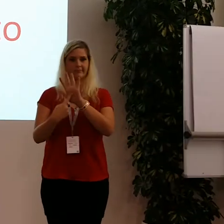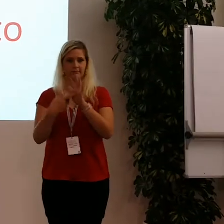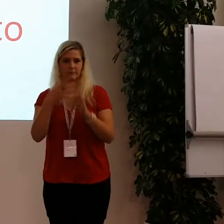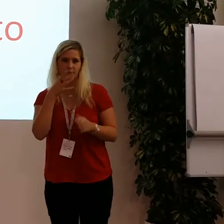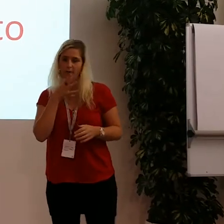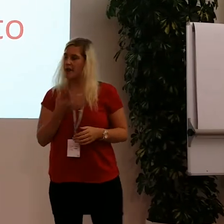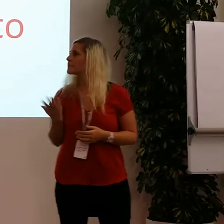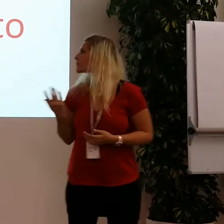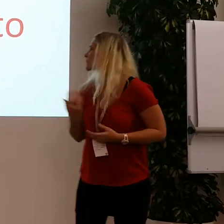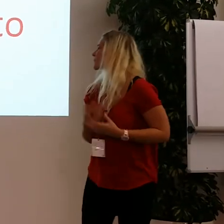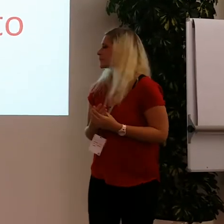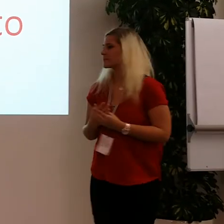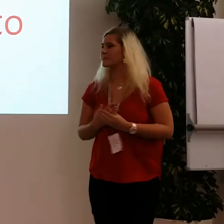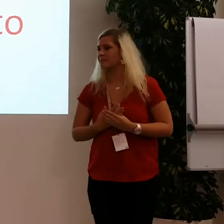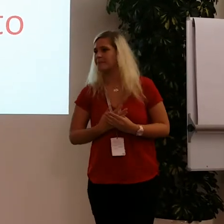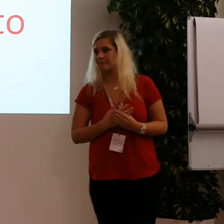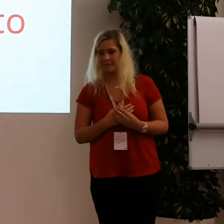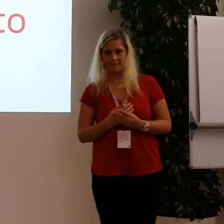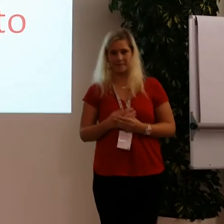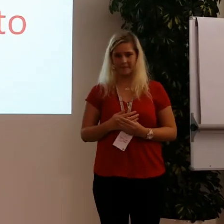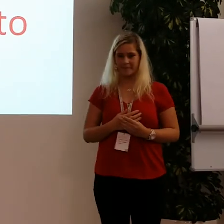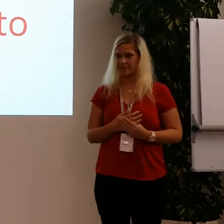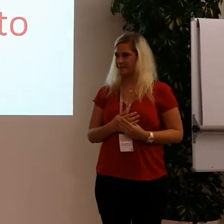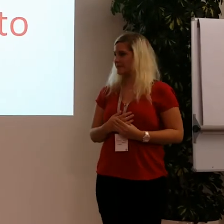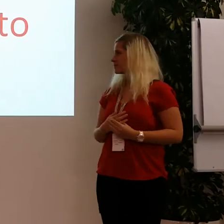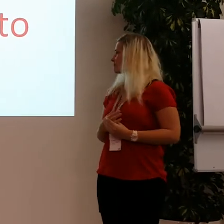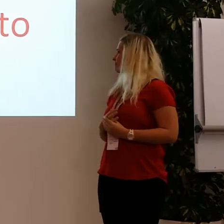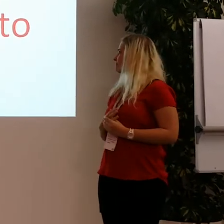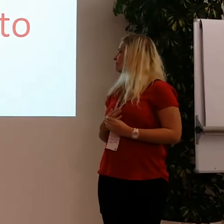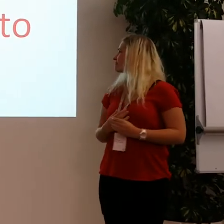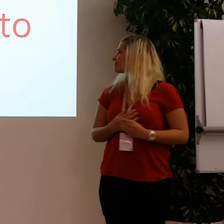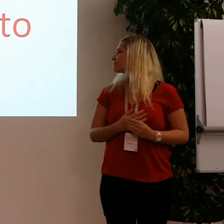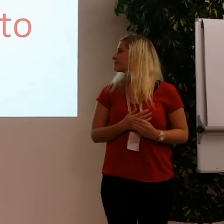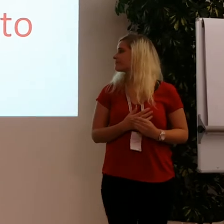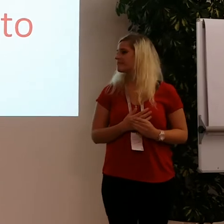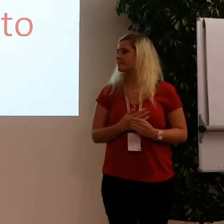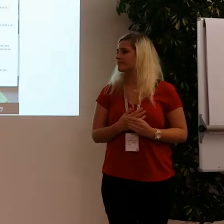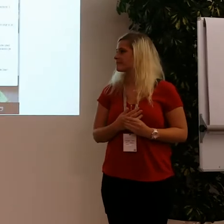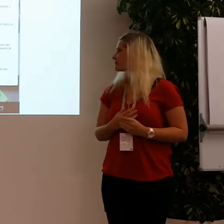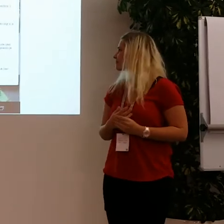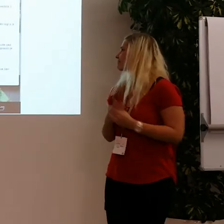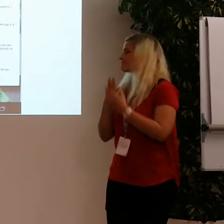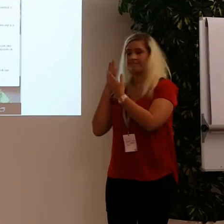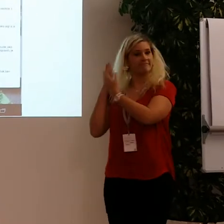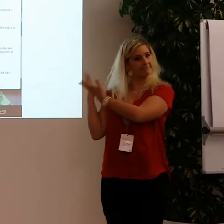která by je. No a proto si tady můžeme ukázat tohleto.